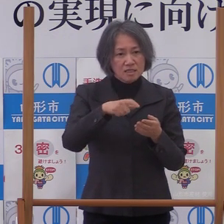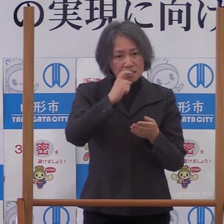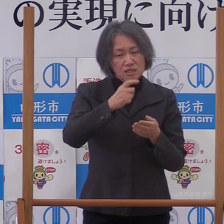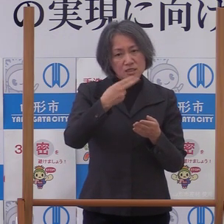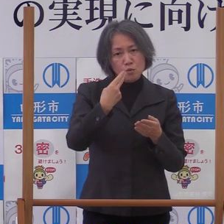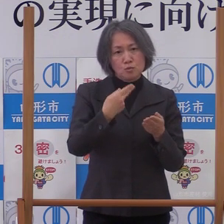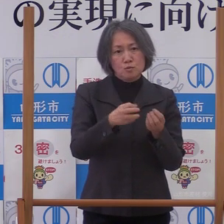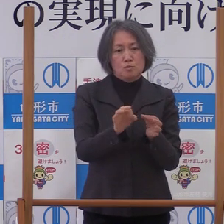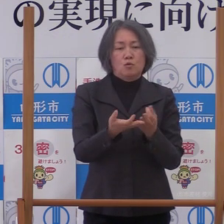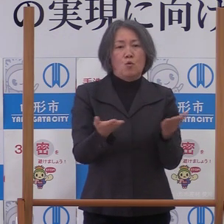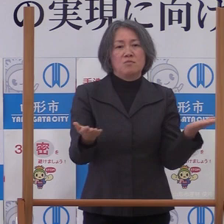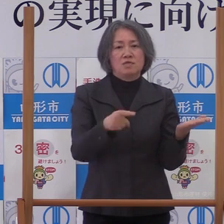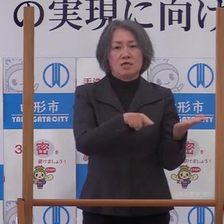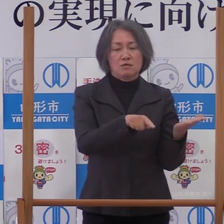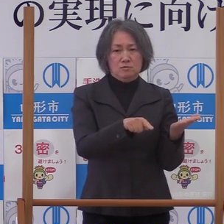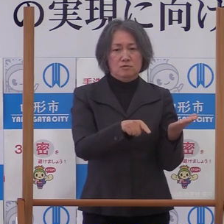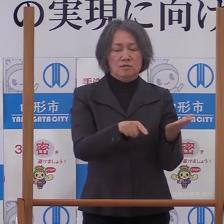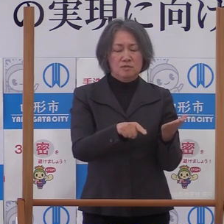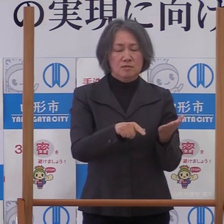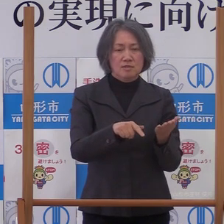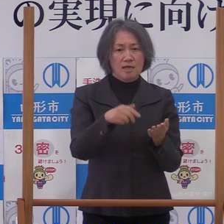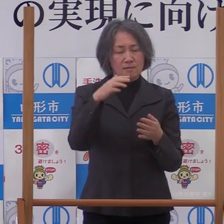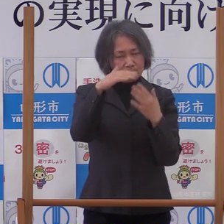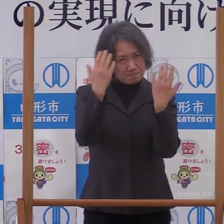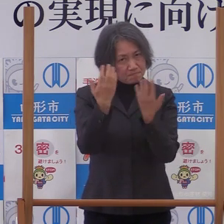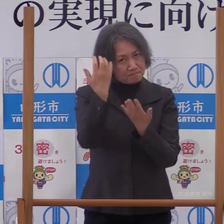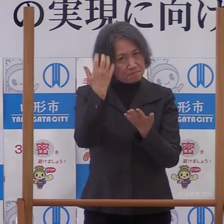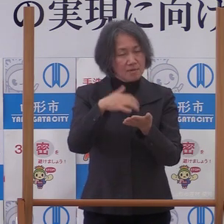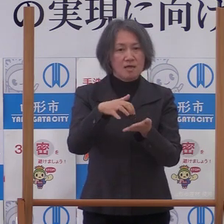解しているところでございます。